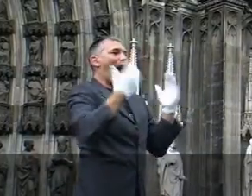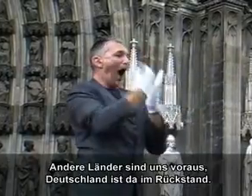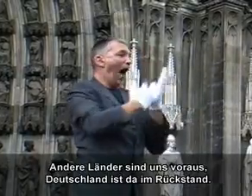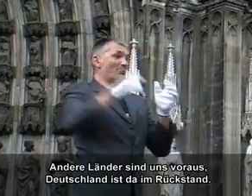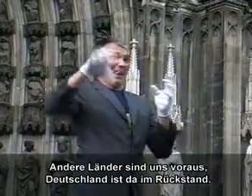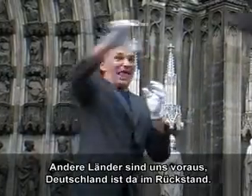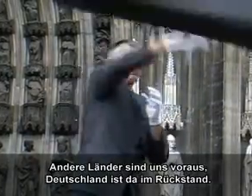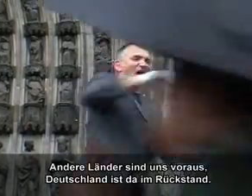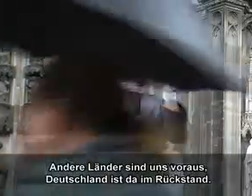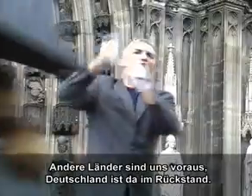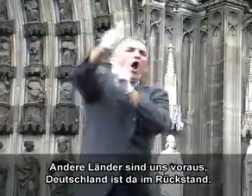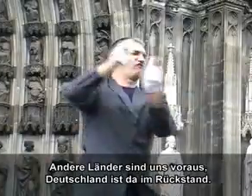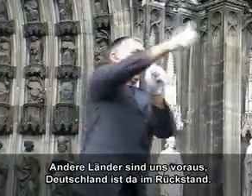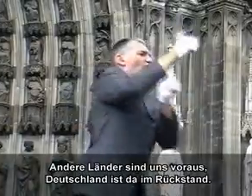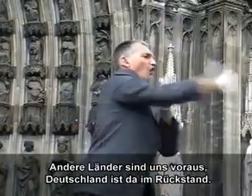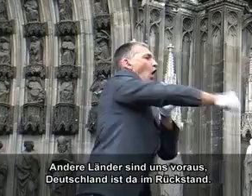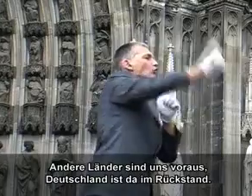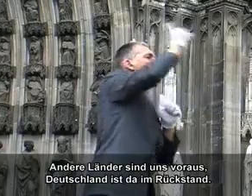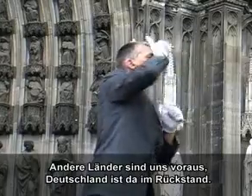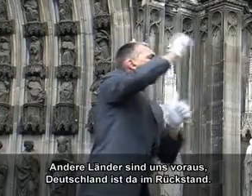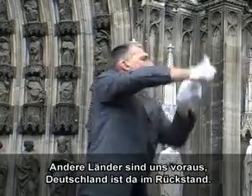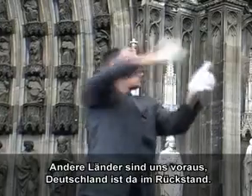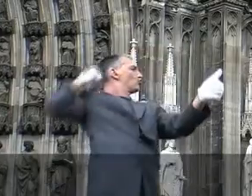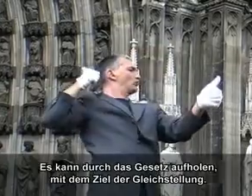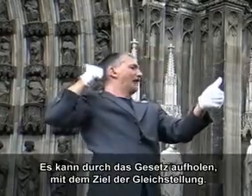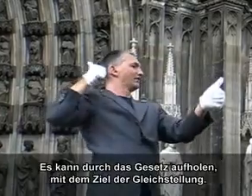das bereits. Andere Länder sind uns hier weit im Voraus.